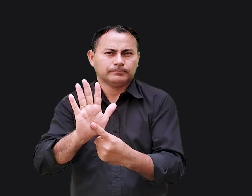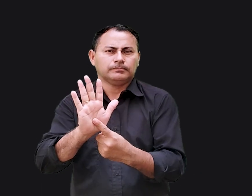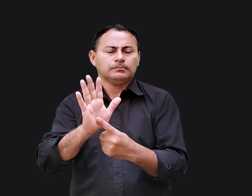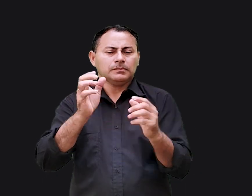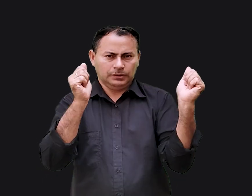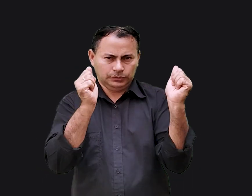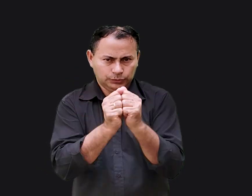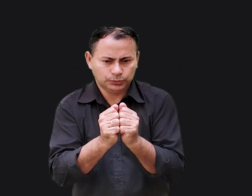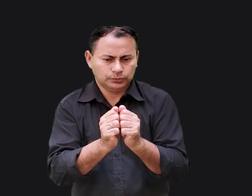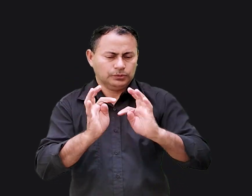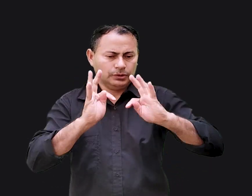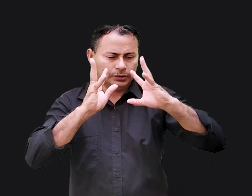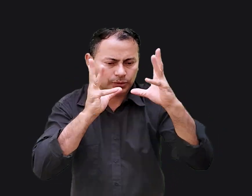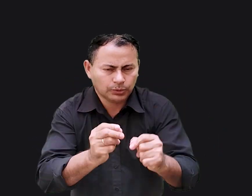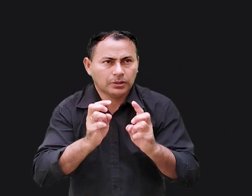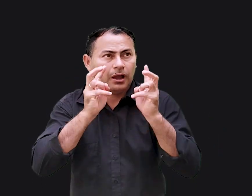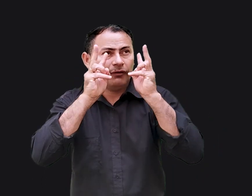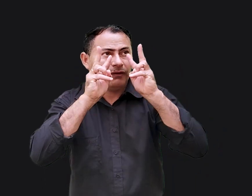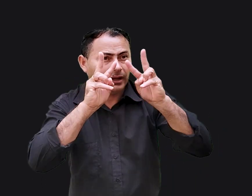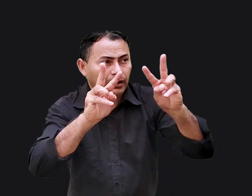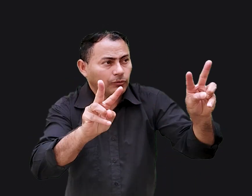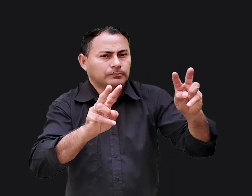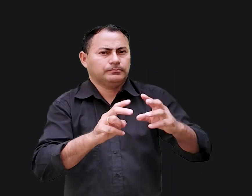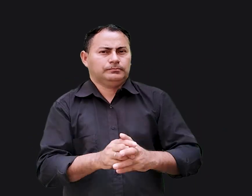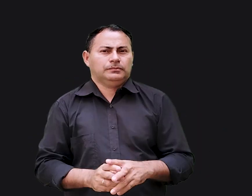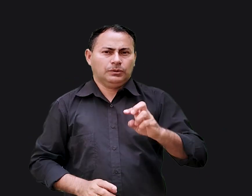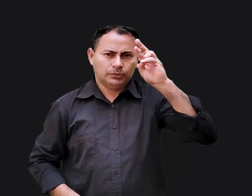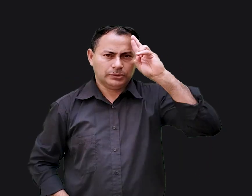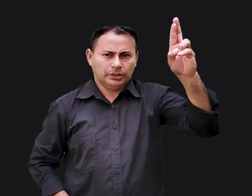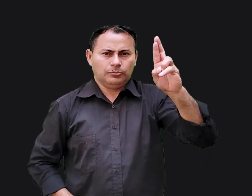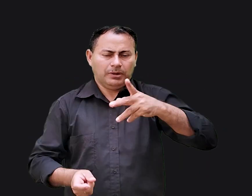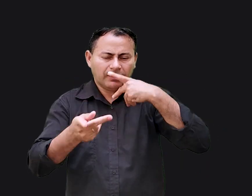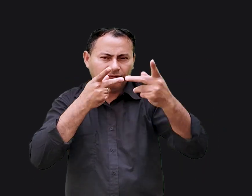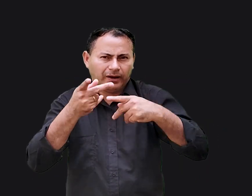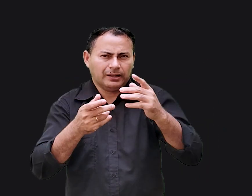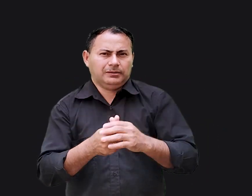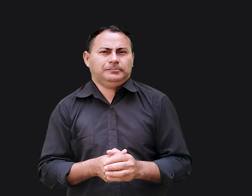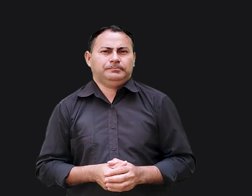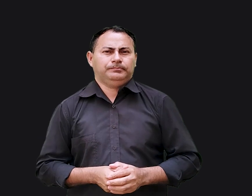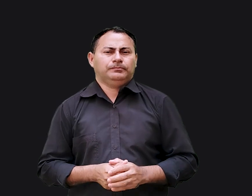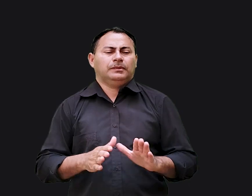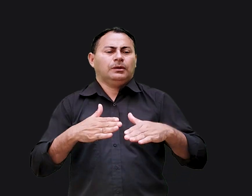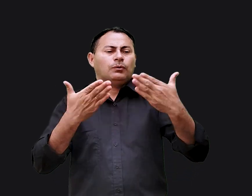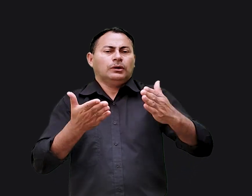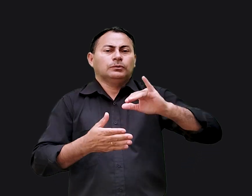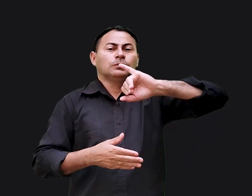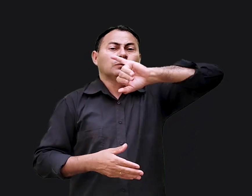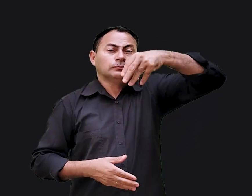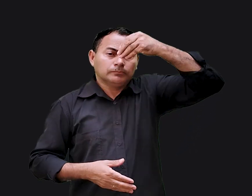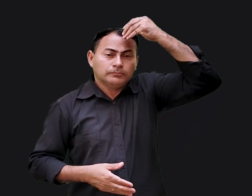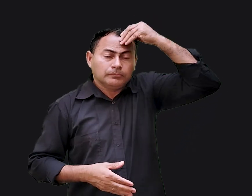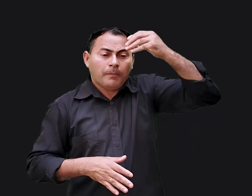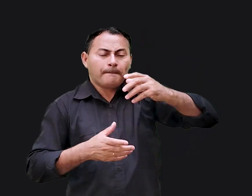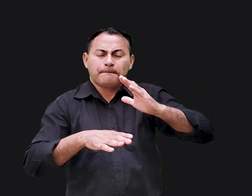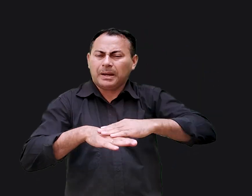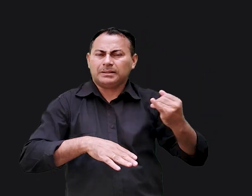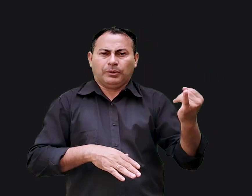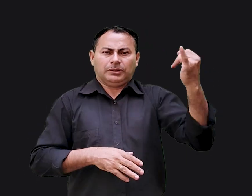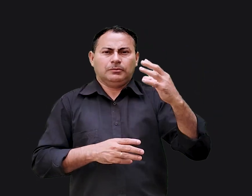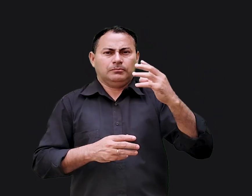e juntos todos verão, pois é o Senhor quem fala. Quando João Batista, o maior profeta, já nascido